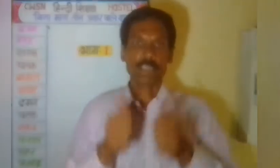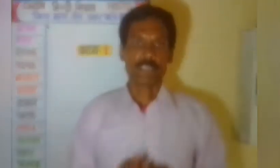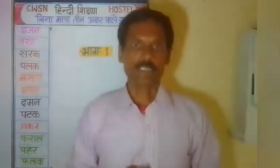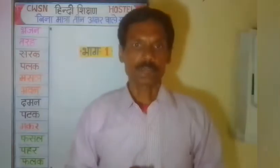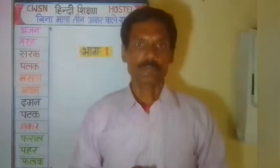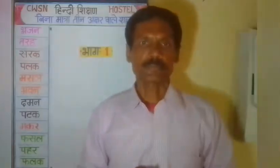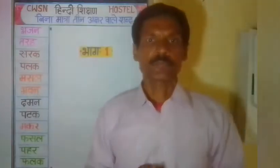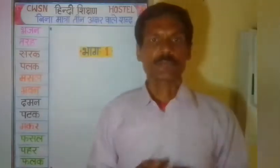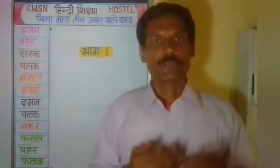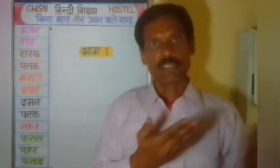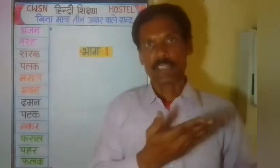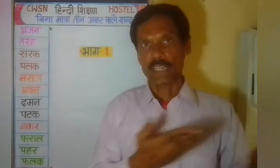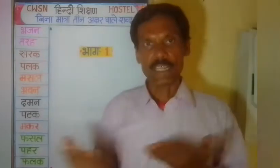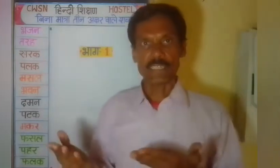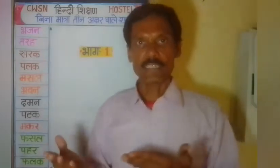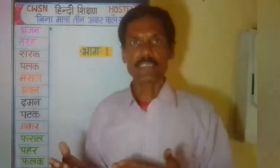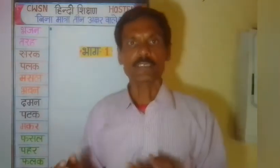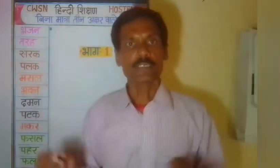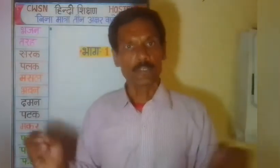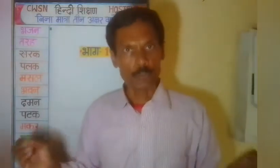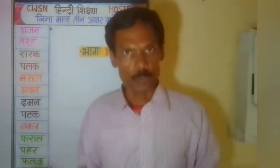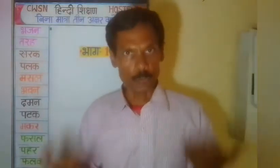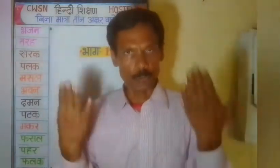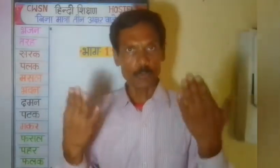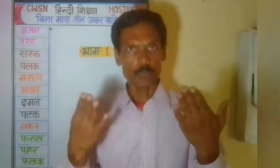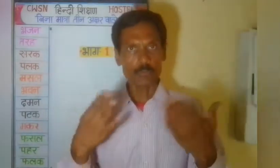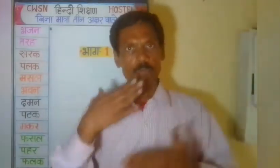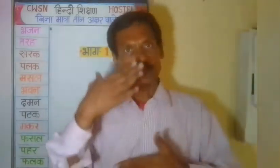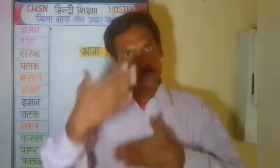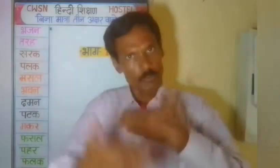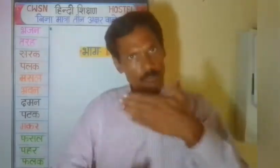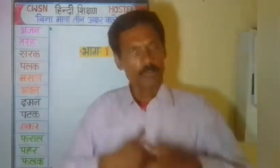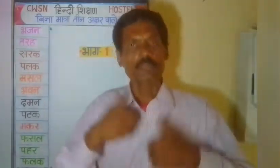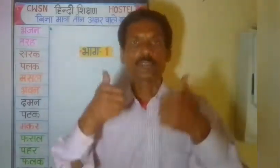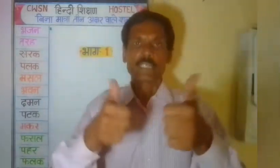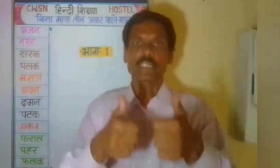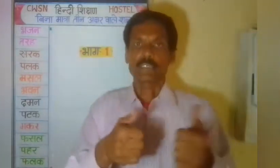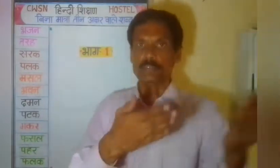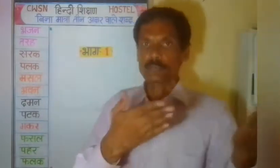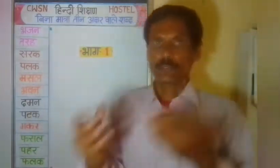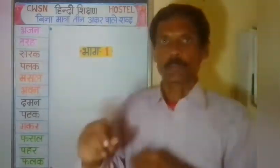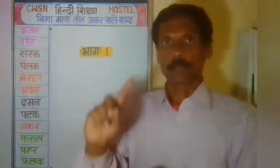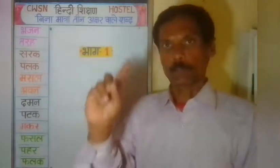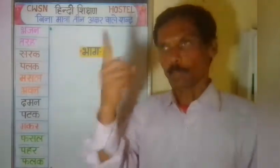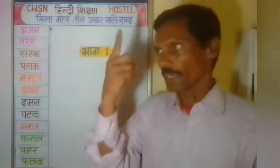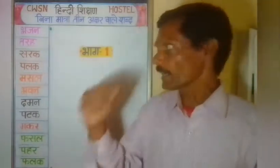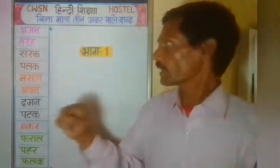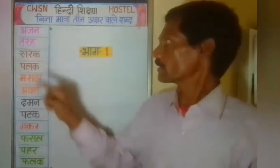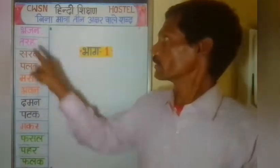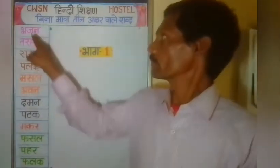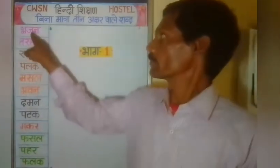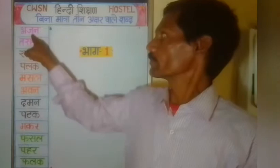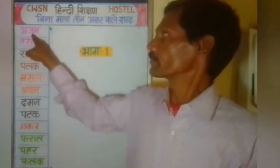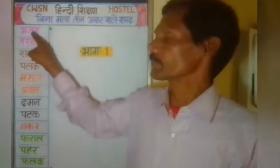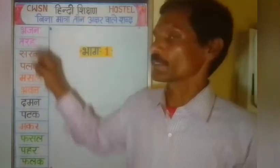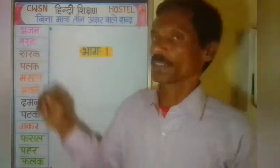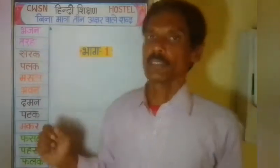अभिव्यक्ति। आइए शुरू करें। पहला